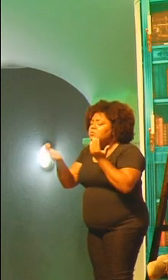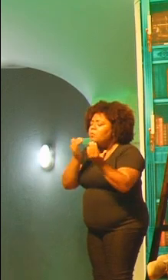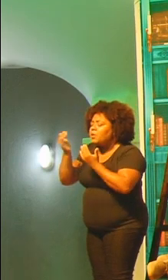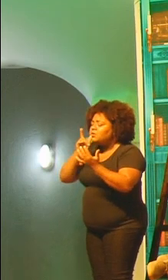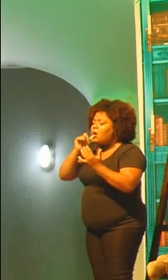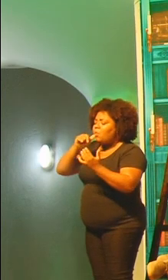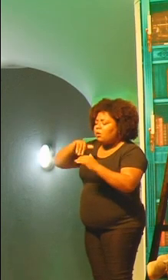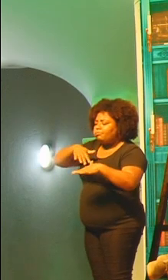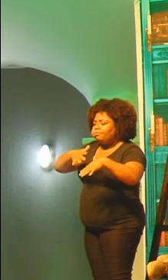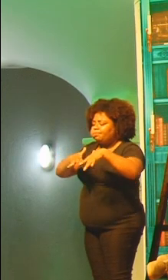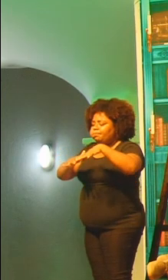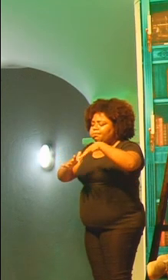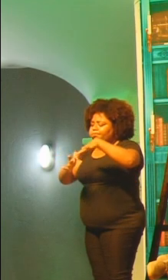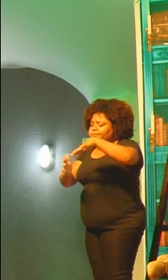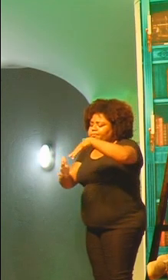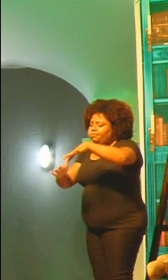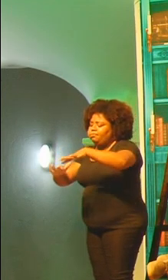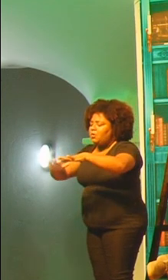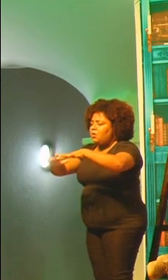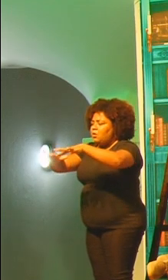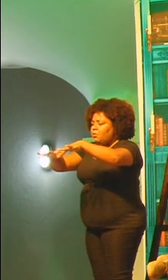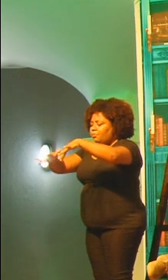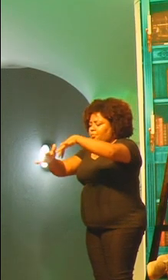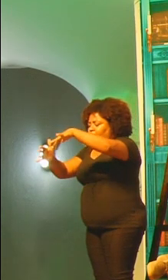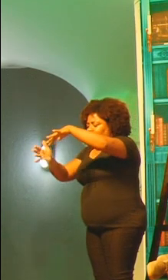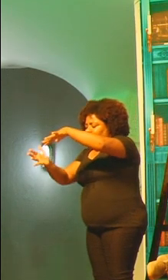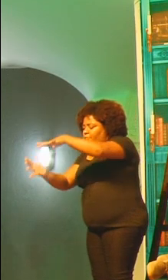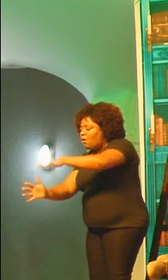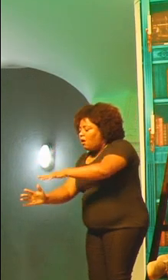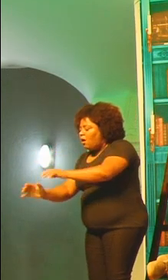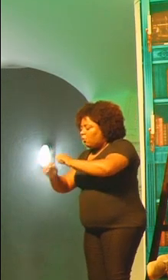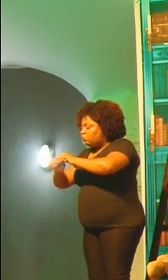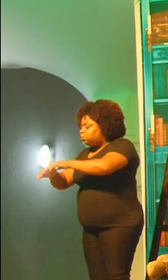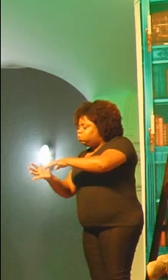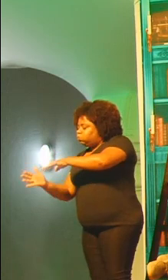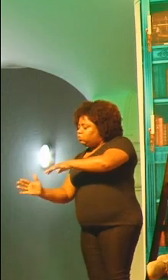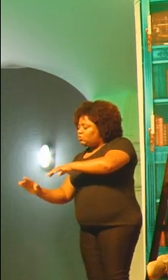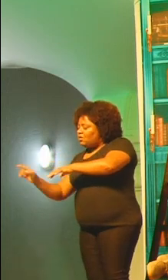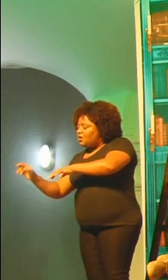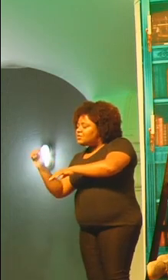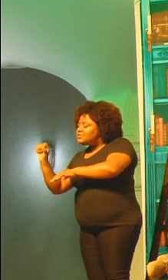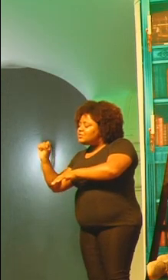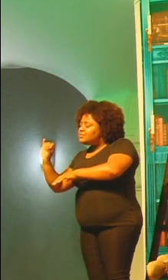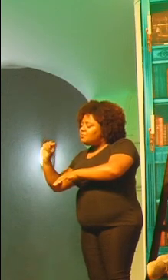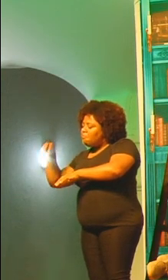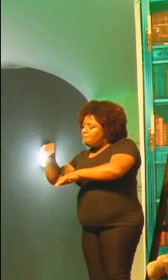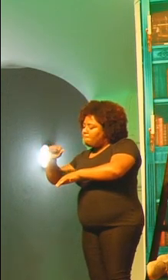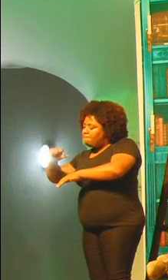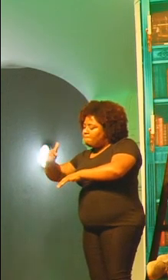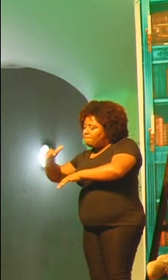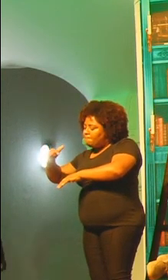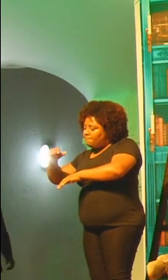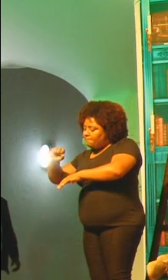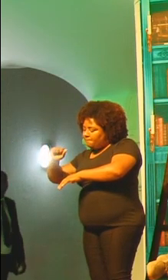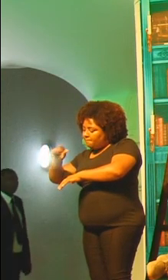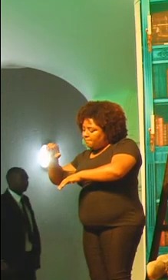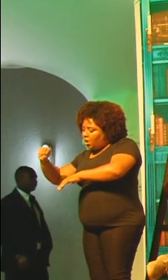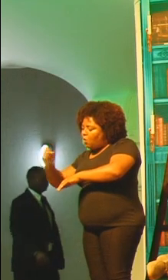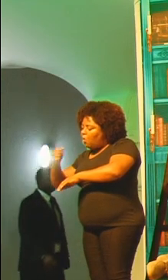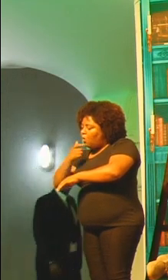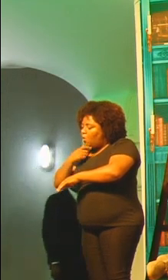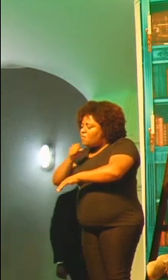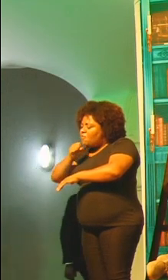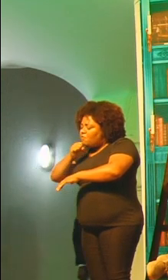seu percurso, e desaguou em Simão, meu bisavô, ao ouvir o trotar dos cavalos dos soldados